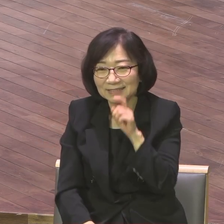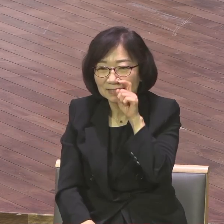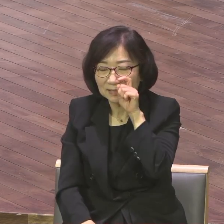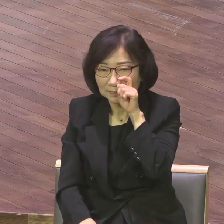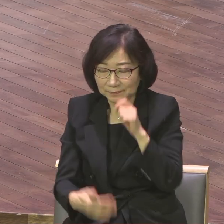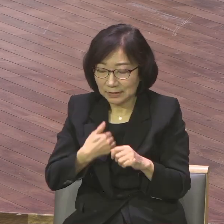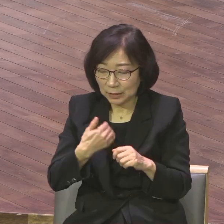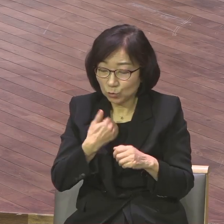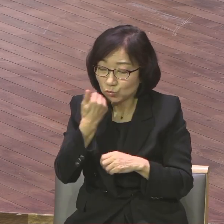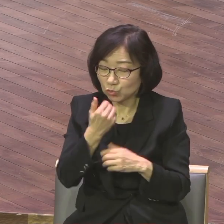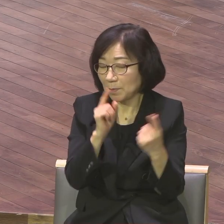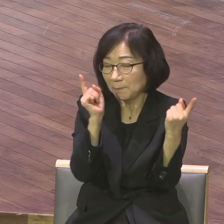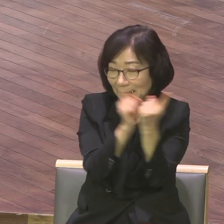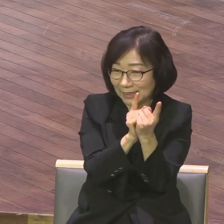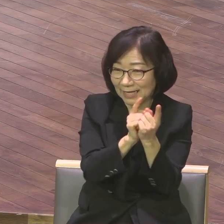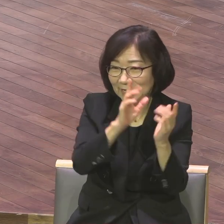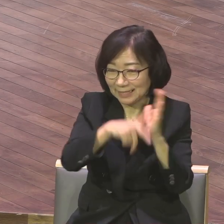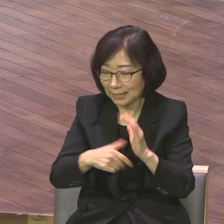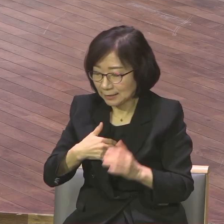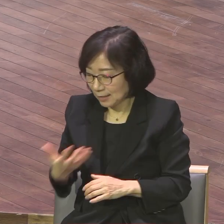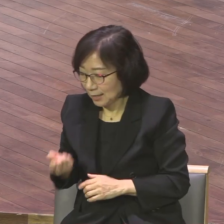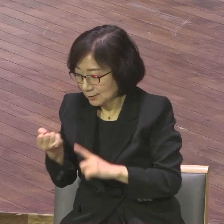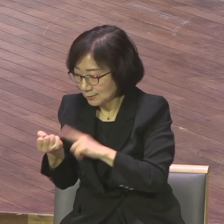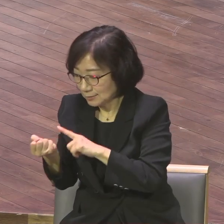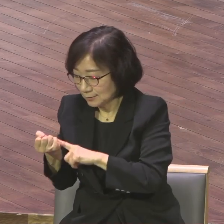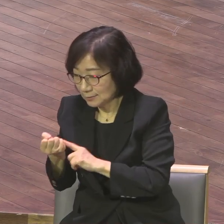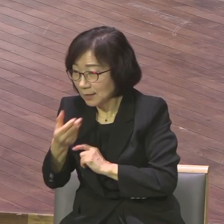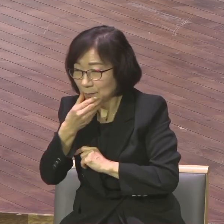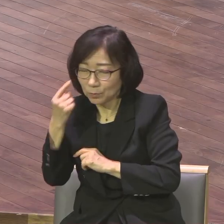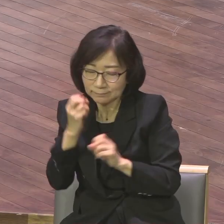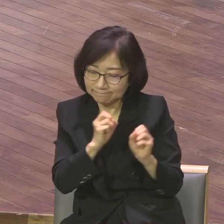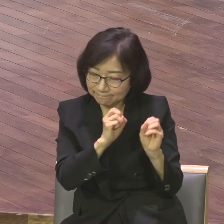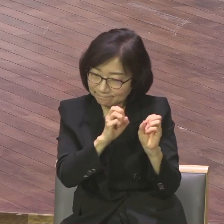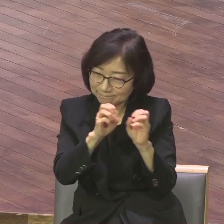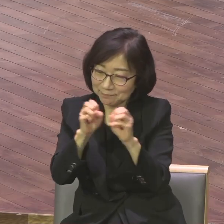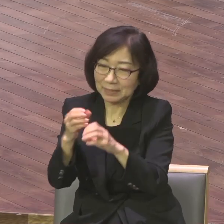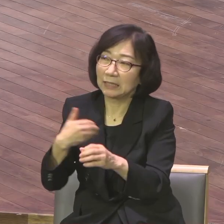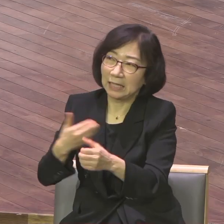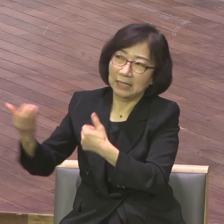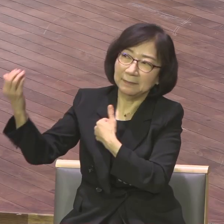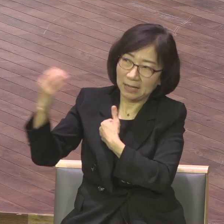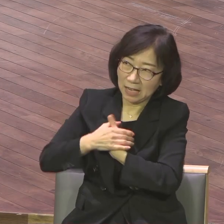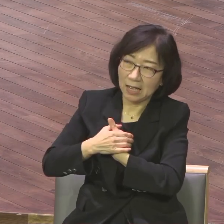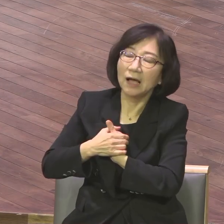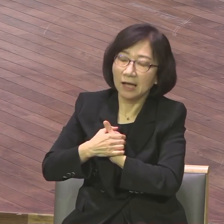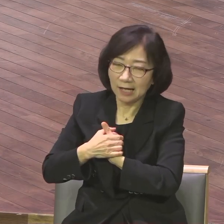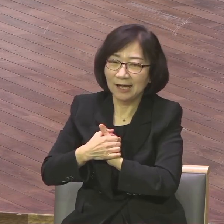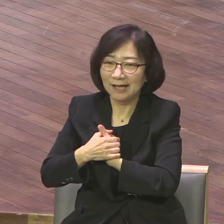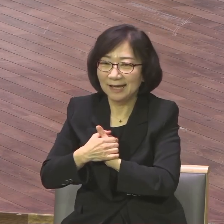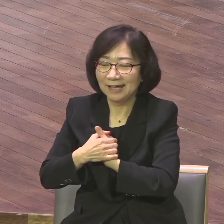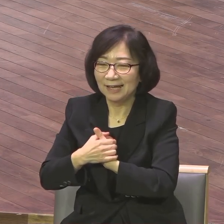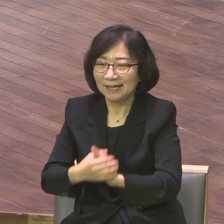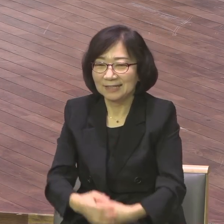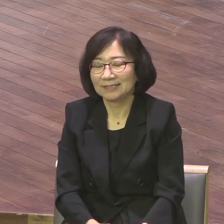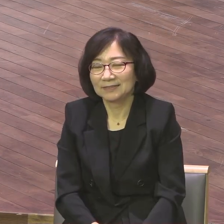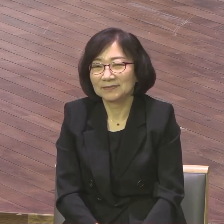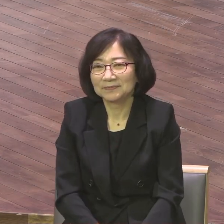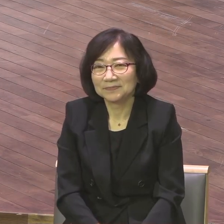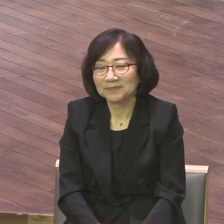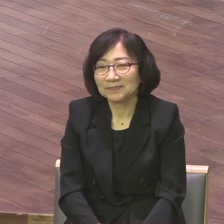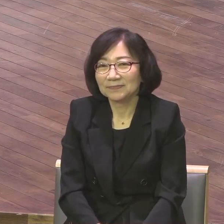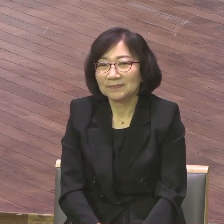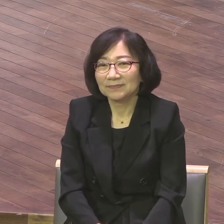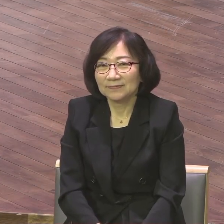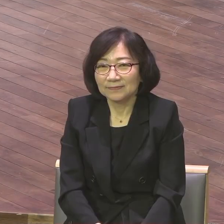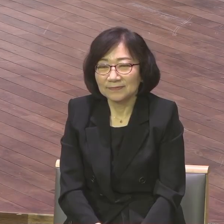있는 것으로 내게 주노니 이 놀라운 진리를 말씀하게 하셨구나. 그러면 이제 삶의 현장에서 뭡니까? 우리의